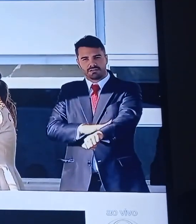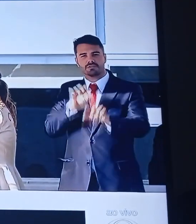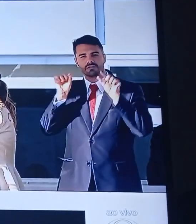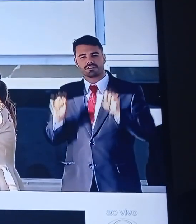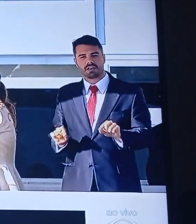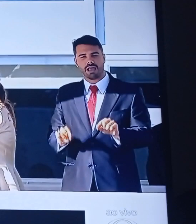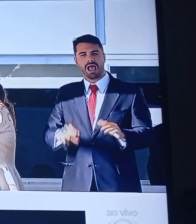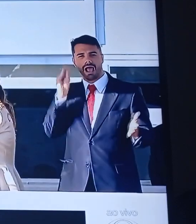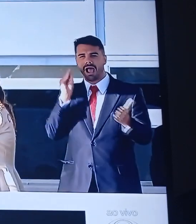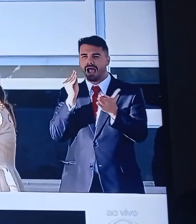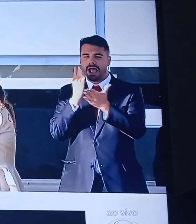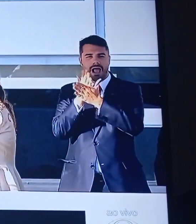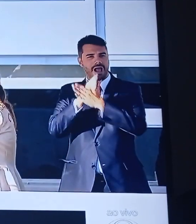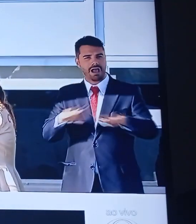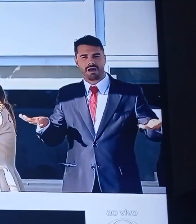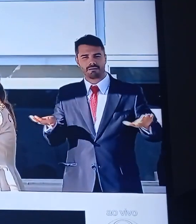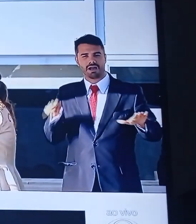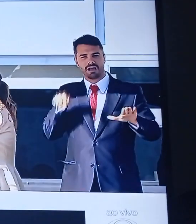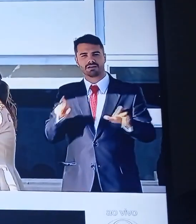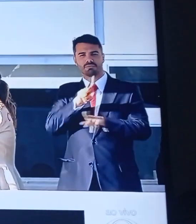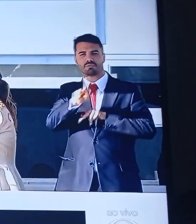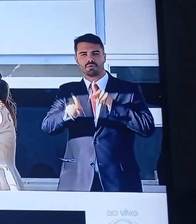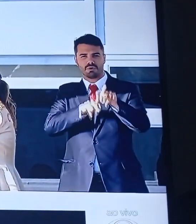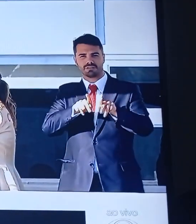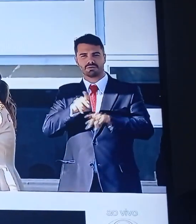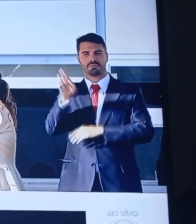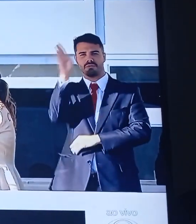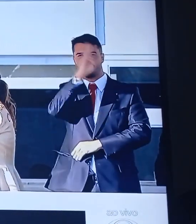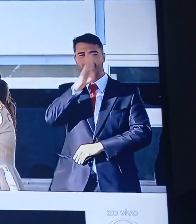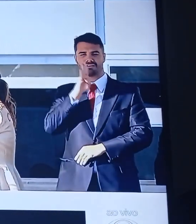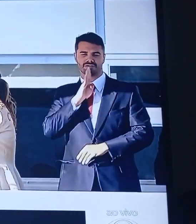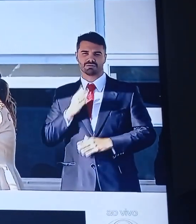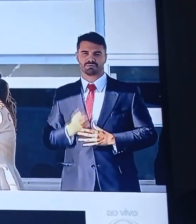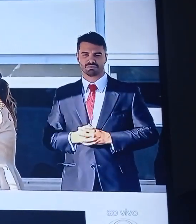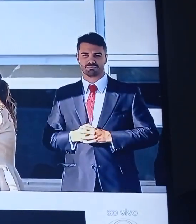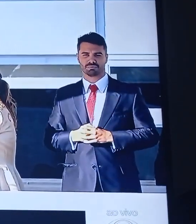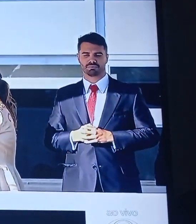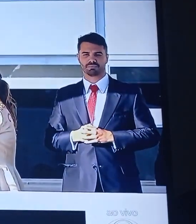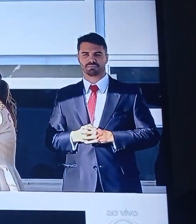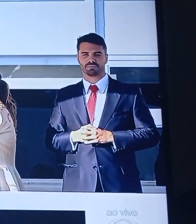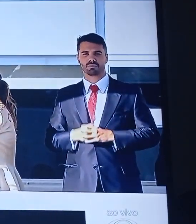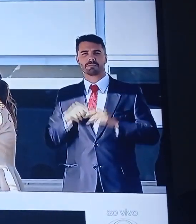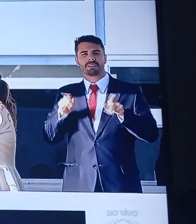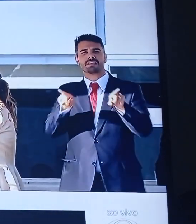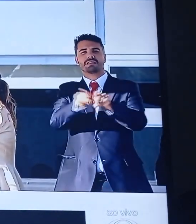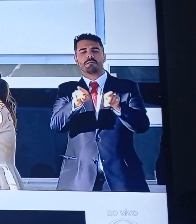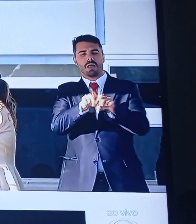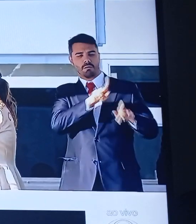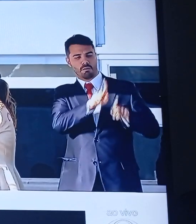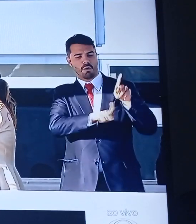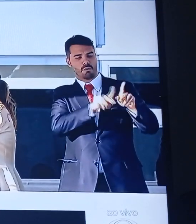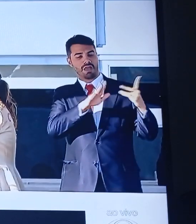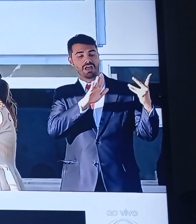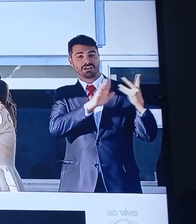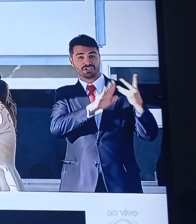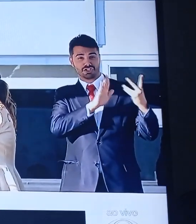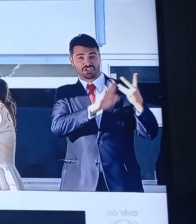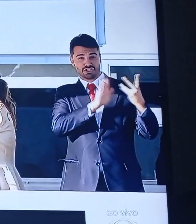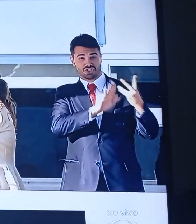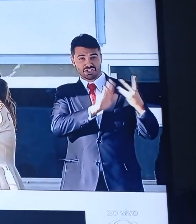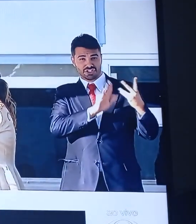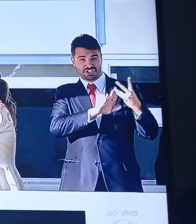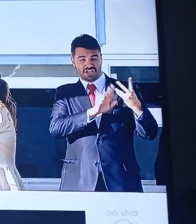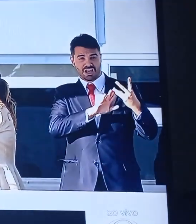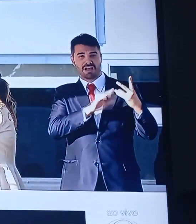trágica herança do nosso passado escravista. Os povos indígenas precisam ter